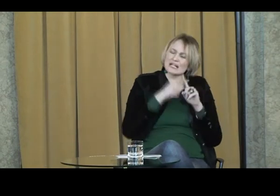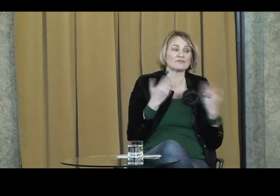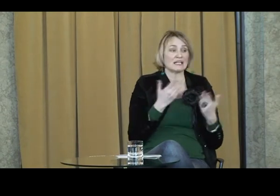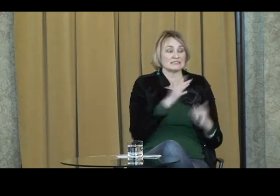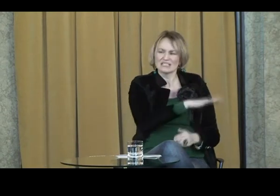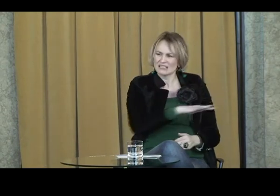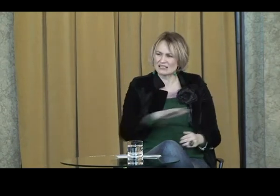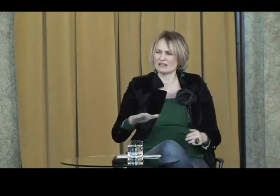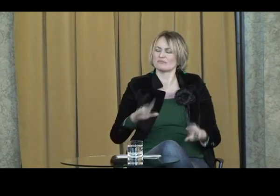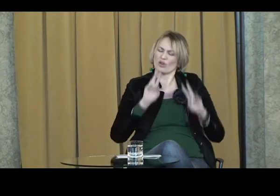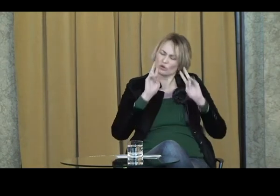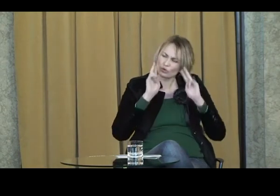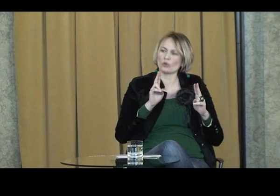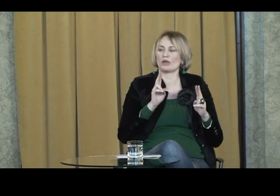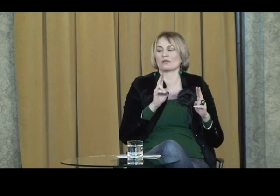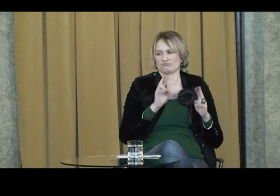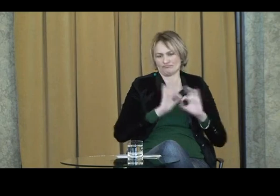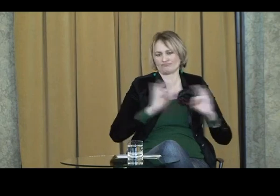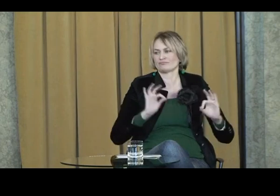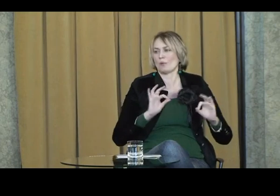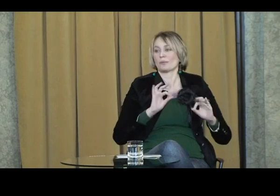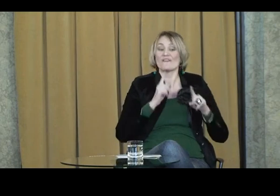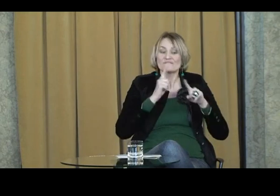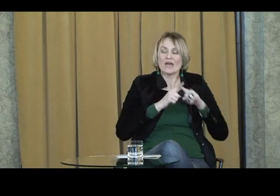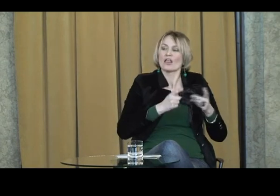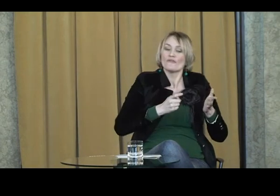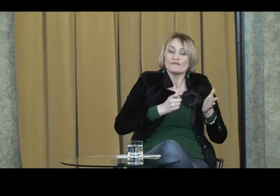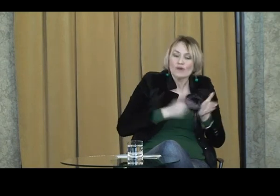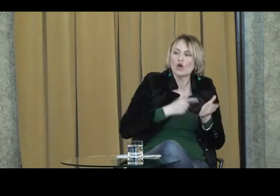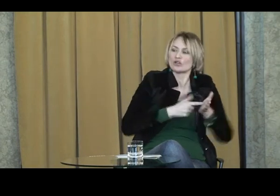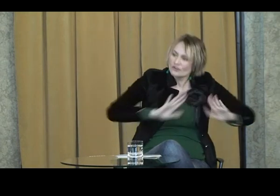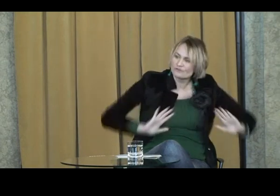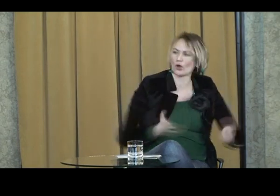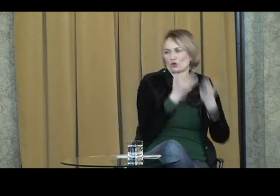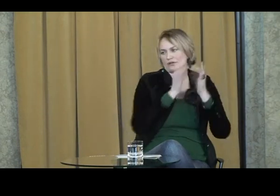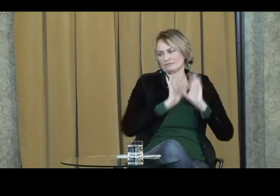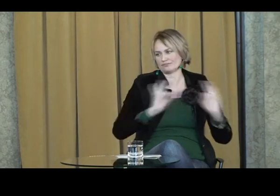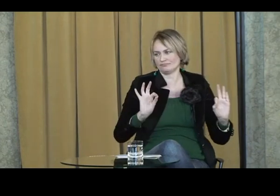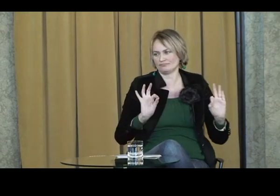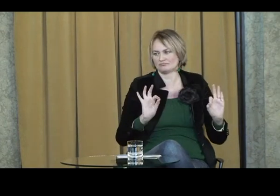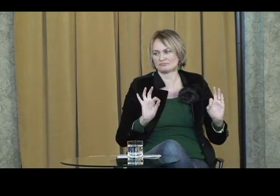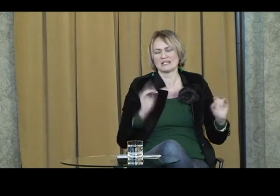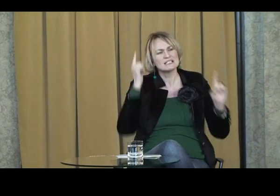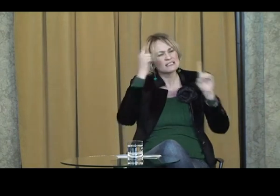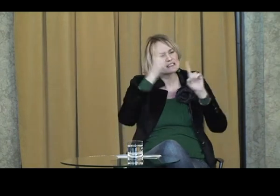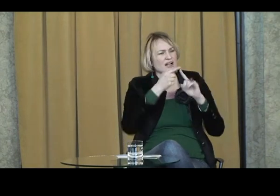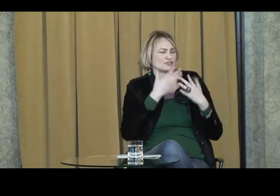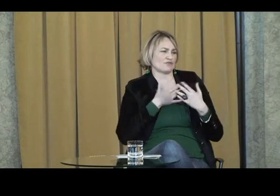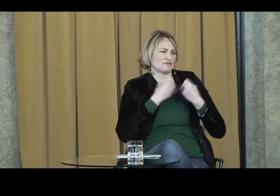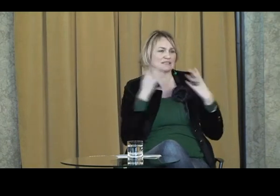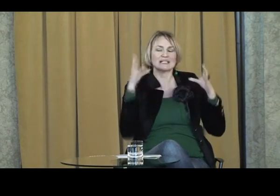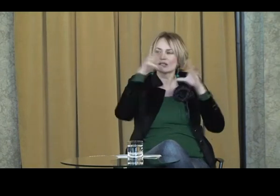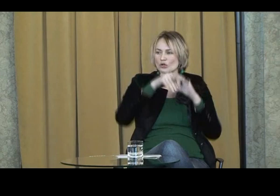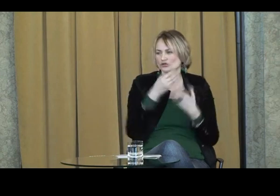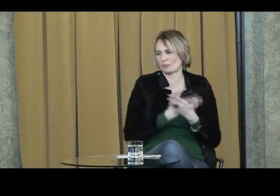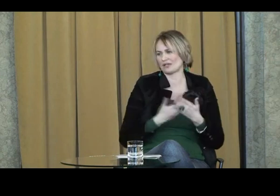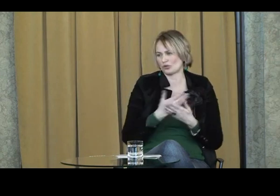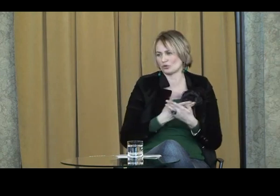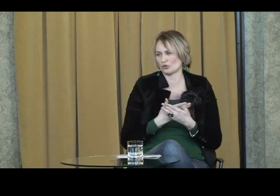Behinderten Menschen kann man alles zutrauen. Sie können auch mit Kindern optimal umgehen. Kinder kann man optimal fördern.